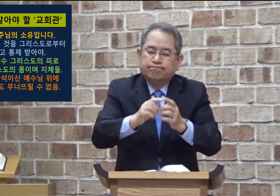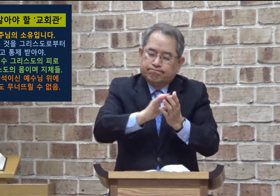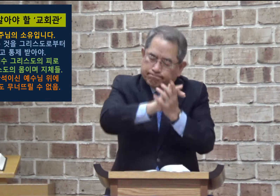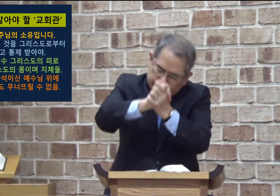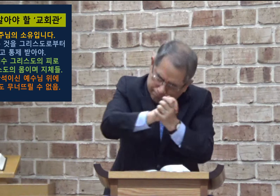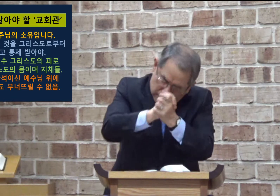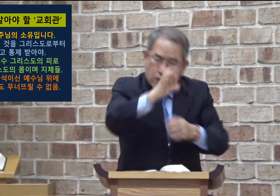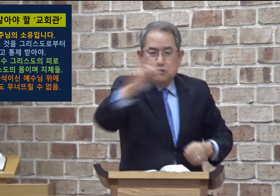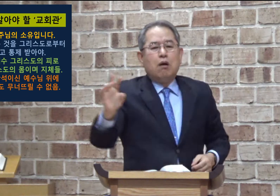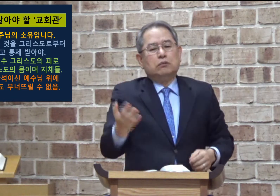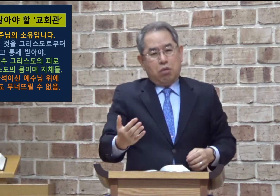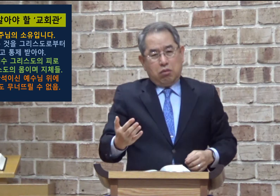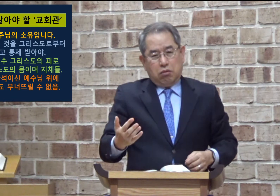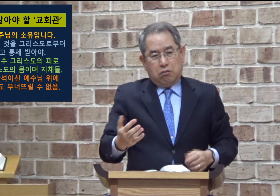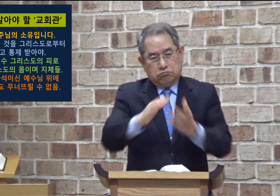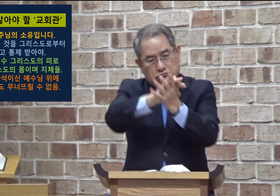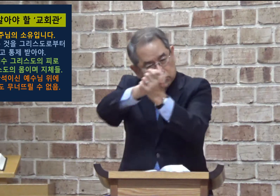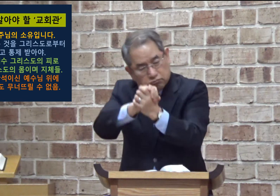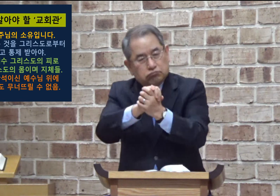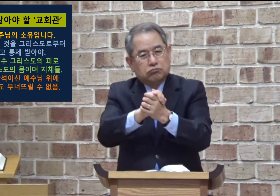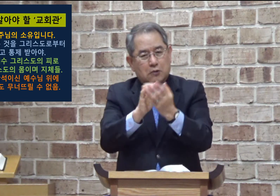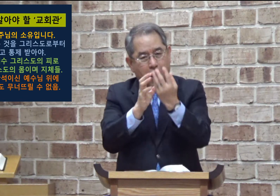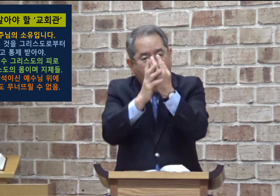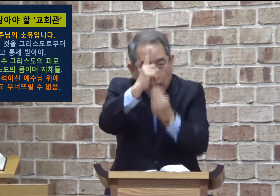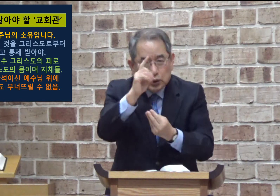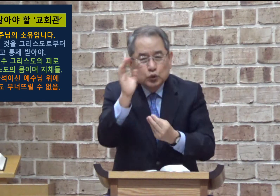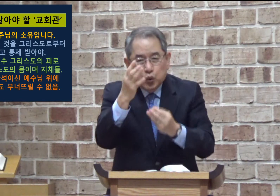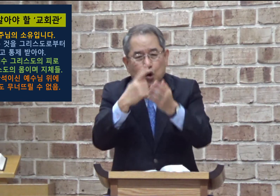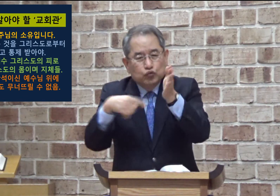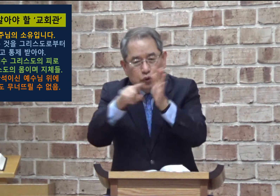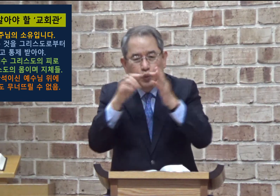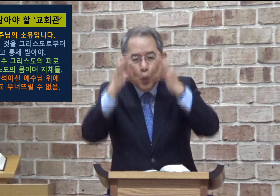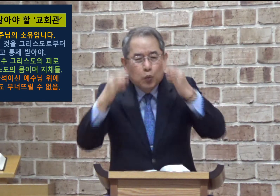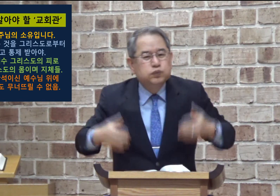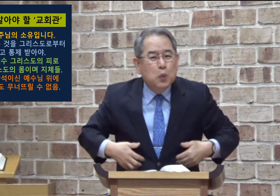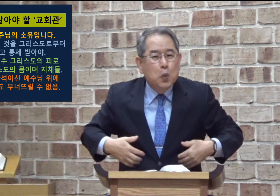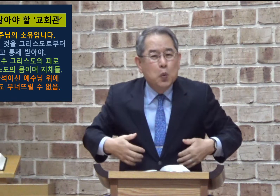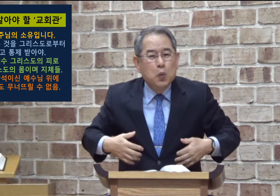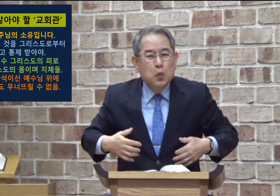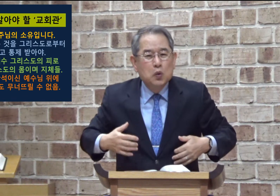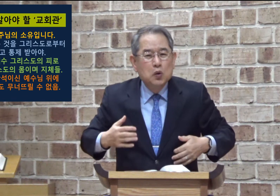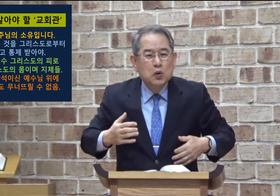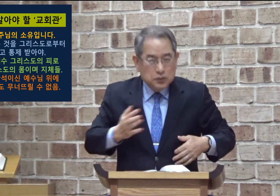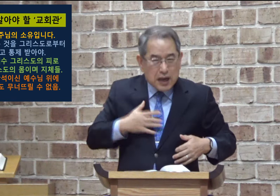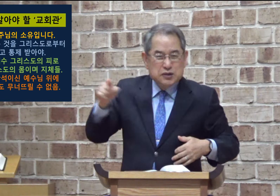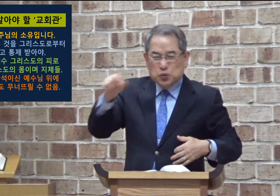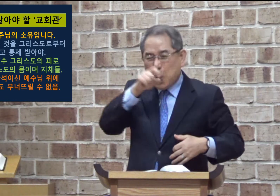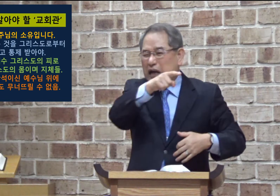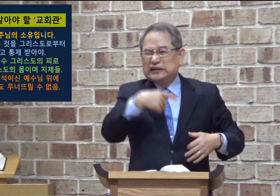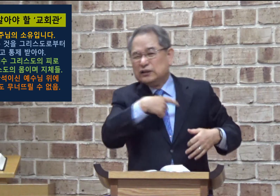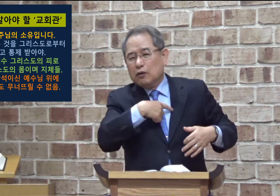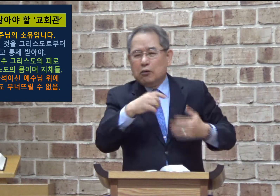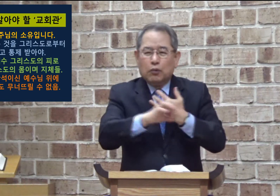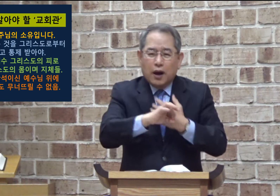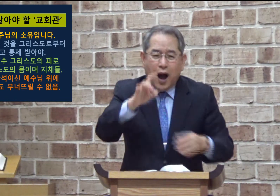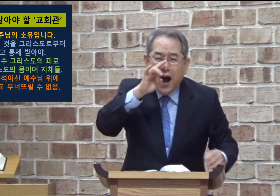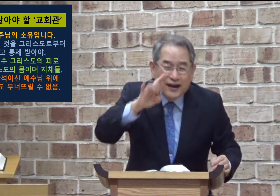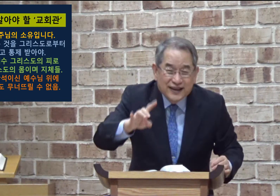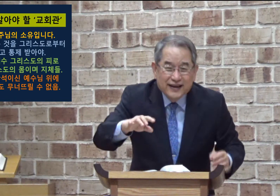합니다. 하나가 되기 위해서 노력해야 합니다. 이 사람은 좋고 저 사람은 싫은 것이 아니라 모두 하나가